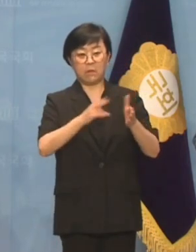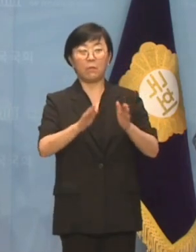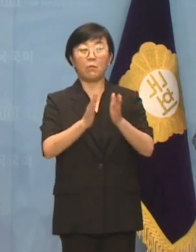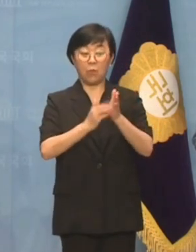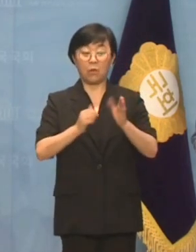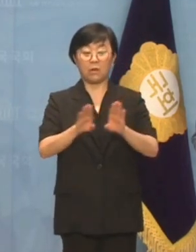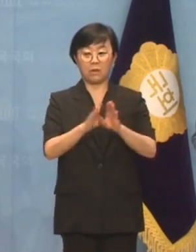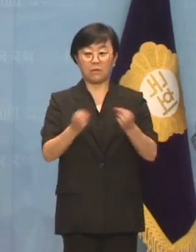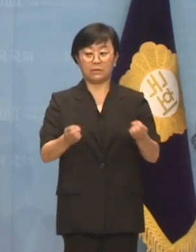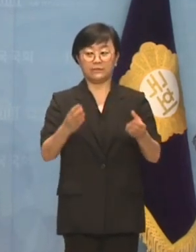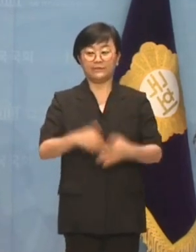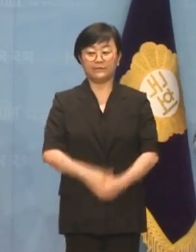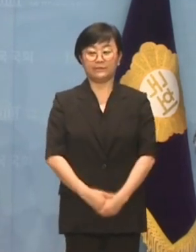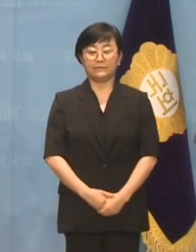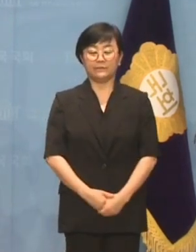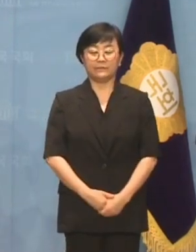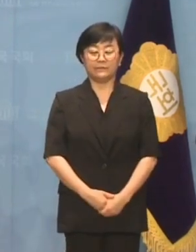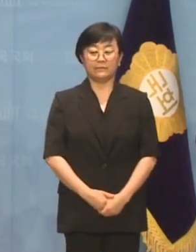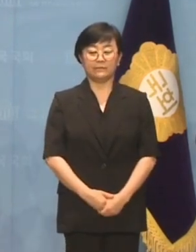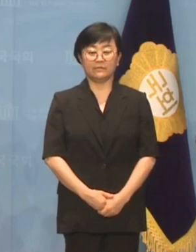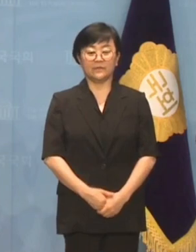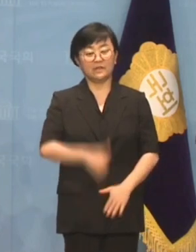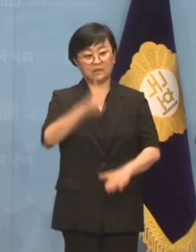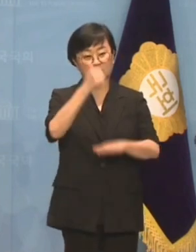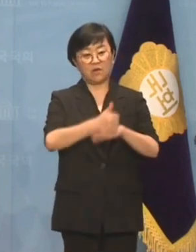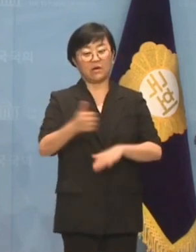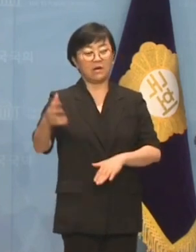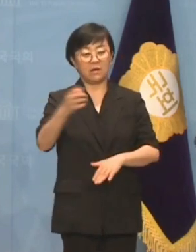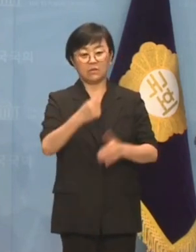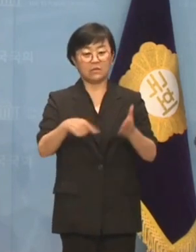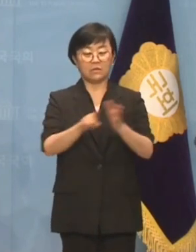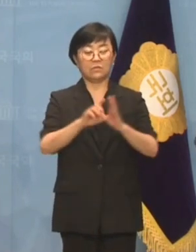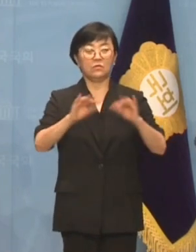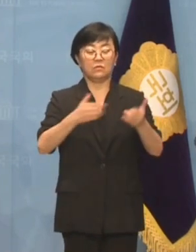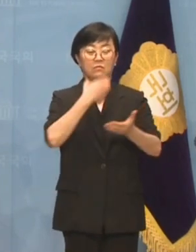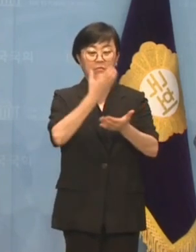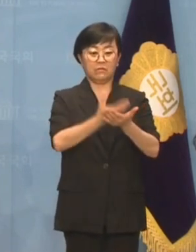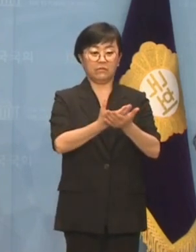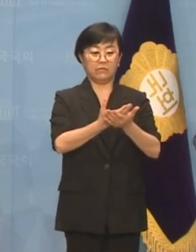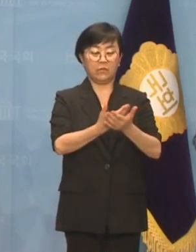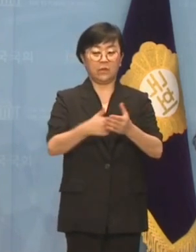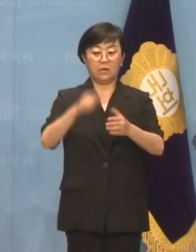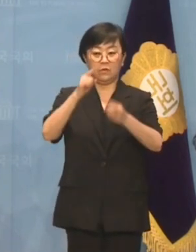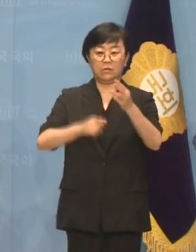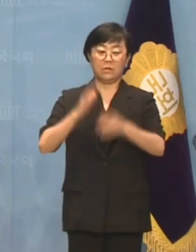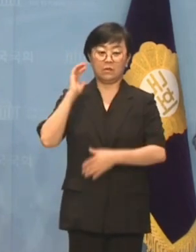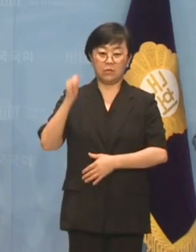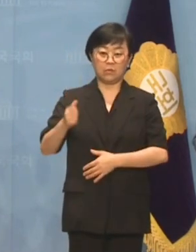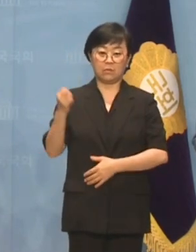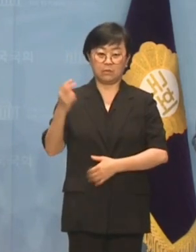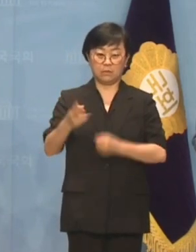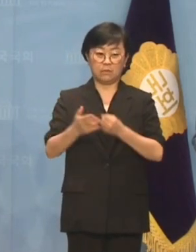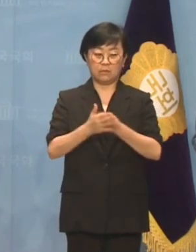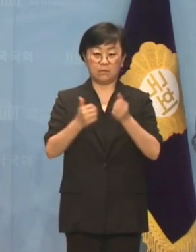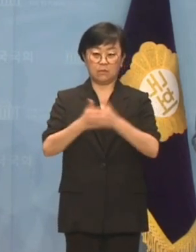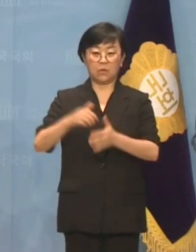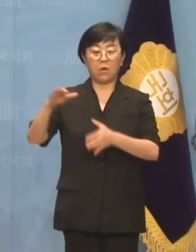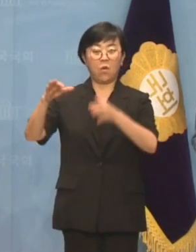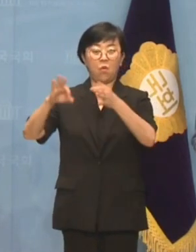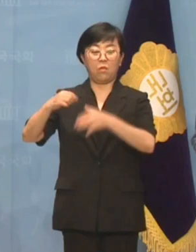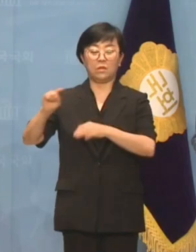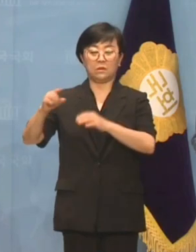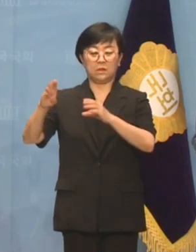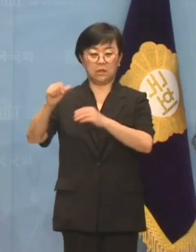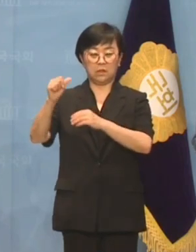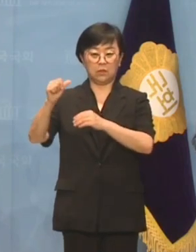몰래개통식, 성과 가로채기를 위해 또 국민을 속인 윤석열 대통령과 원희룡